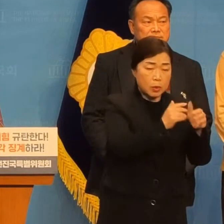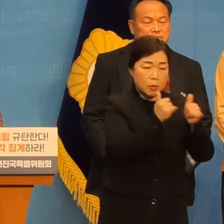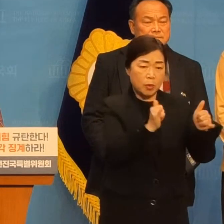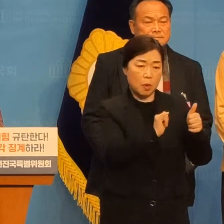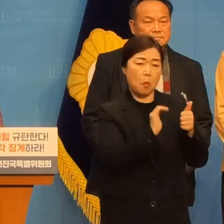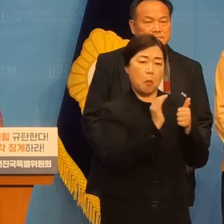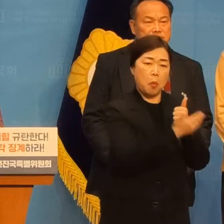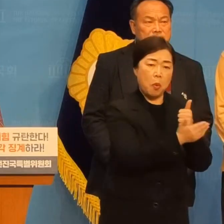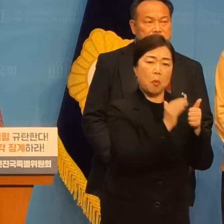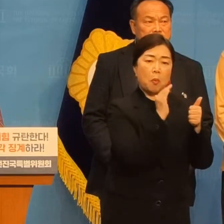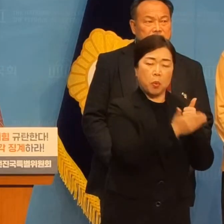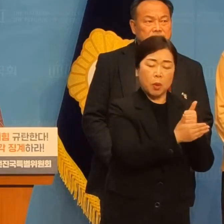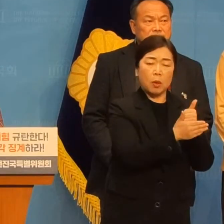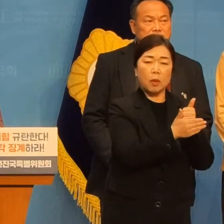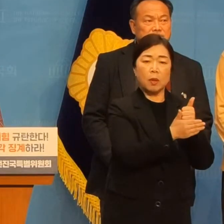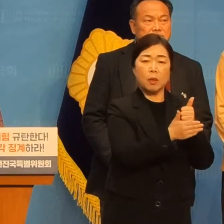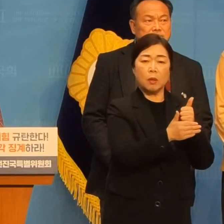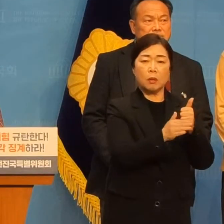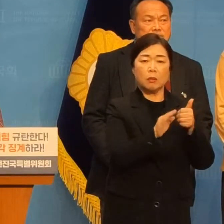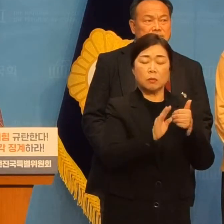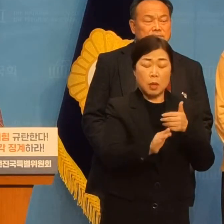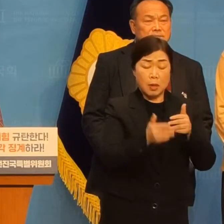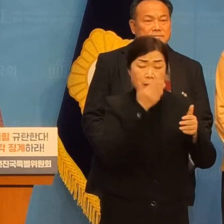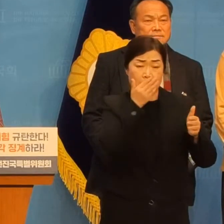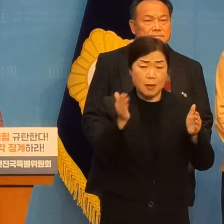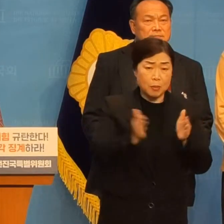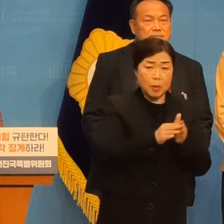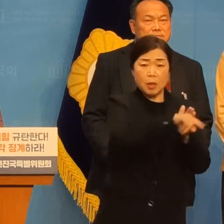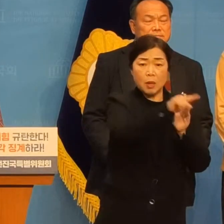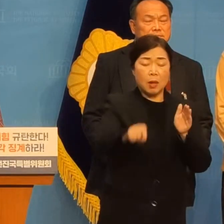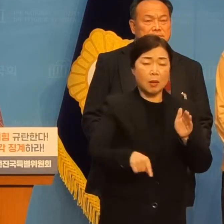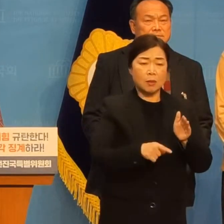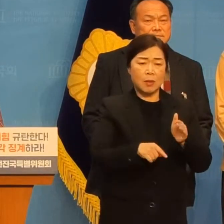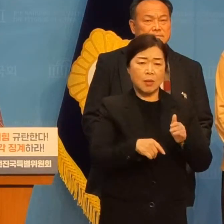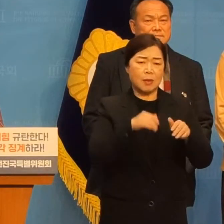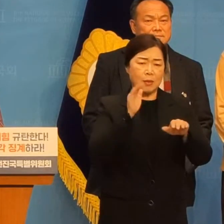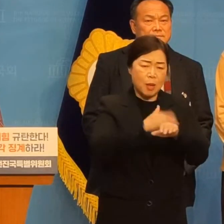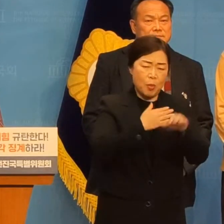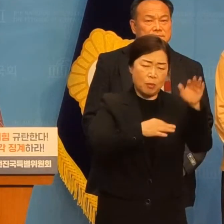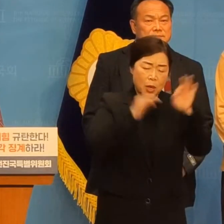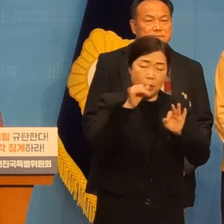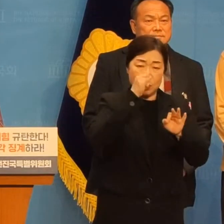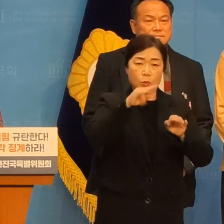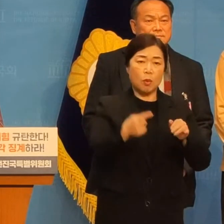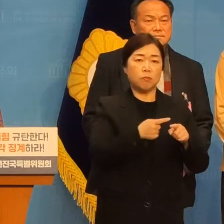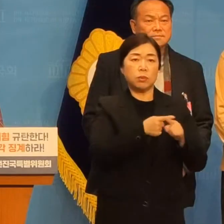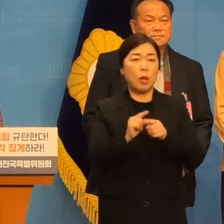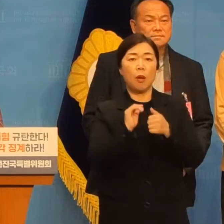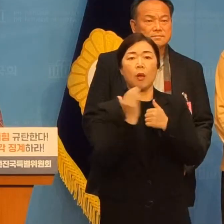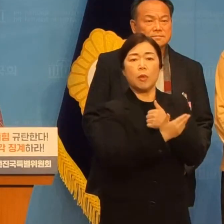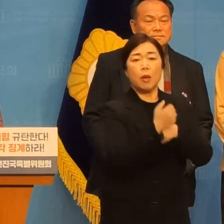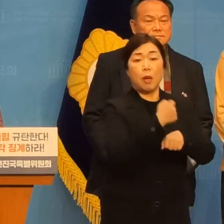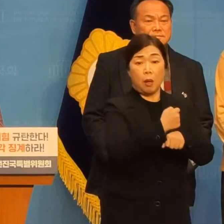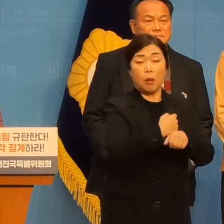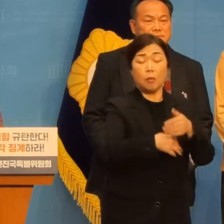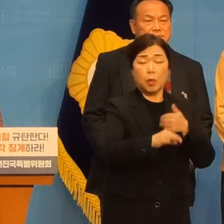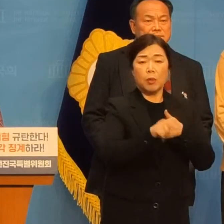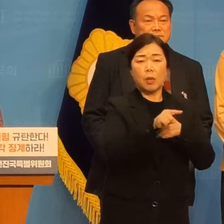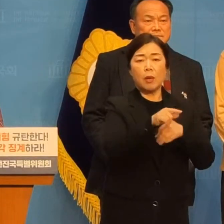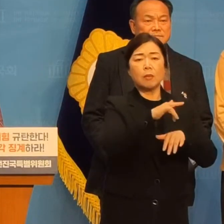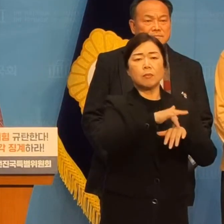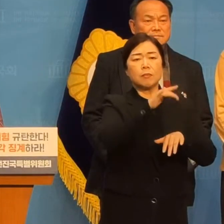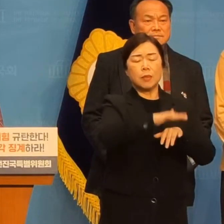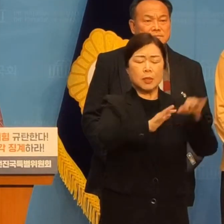감싸다가 대한민국 전체가 어떤 고통을 겪었는지 누구보다 잘 알 텐데 똑같은 길을